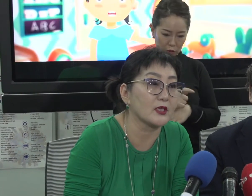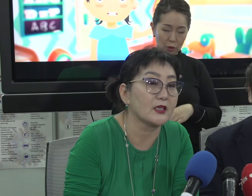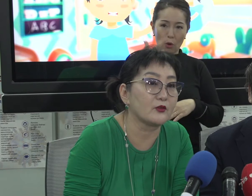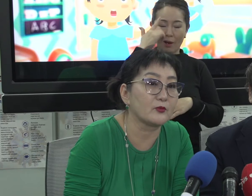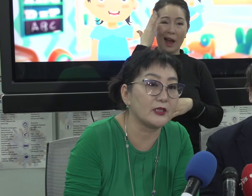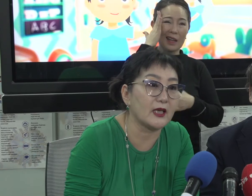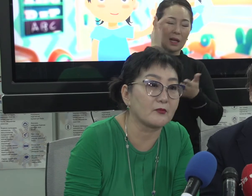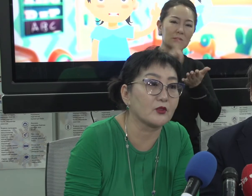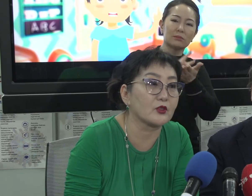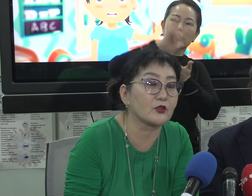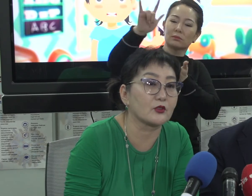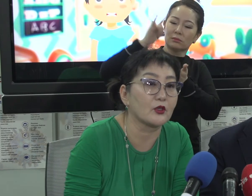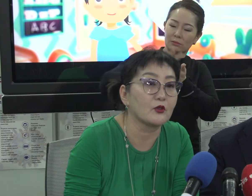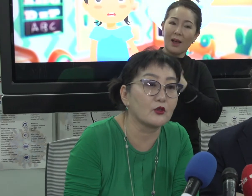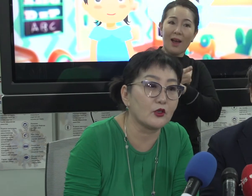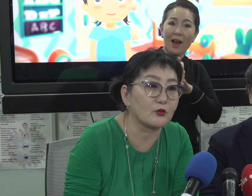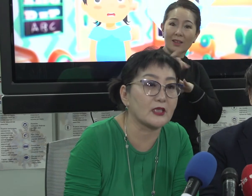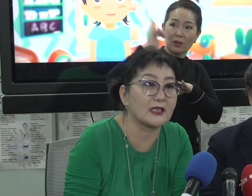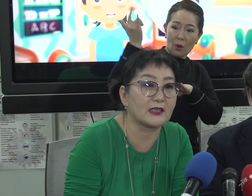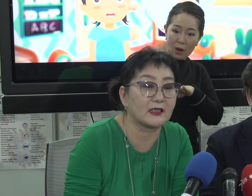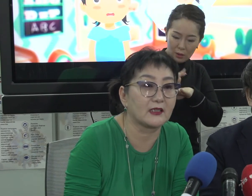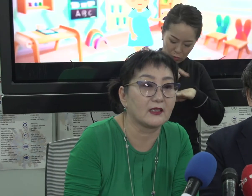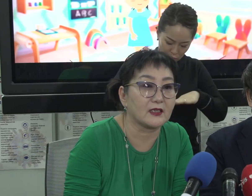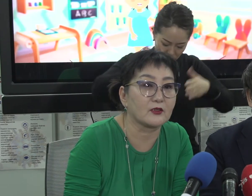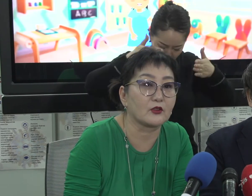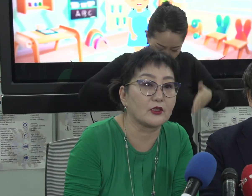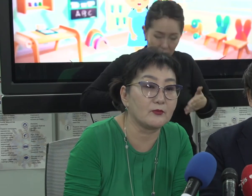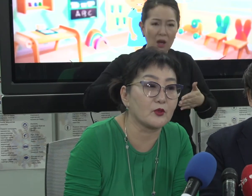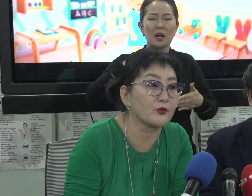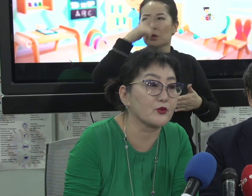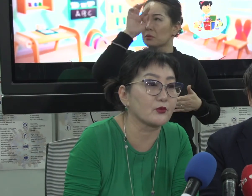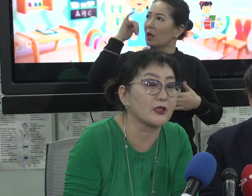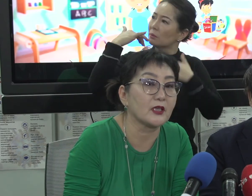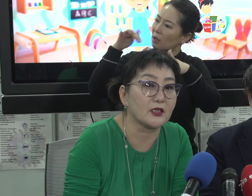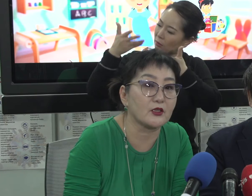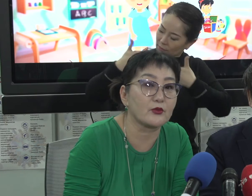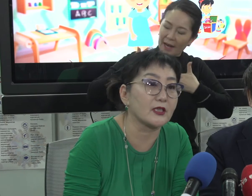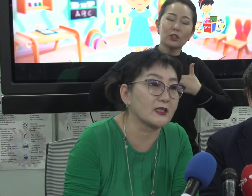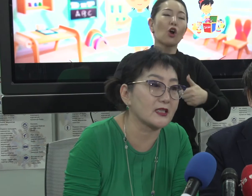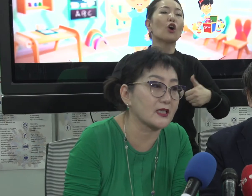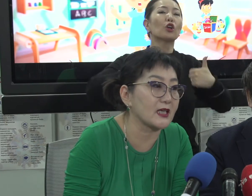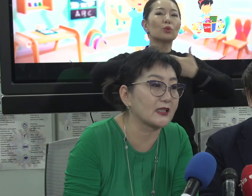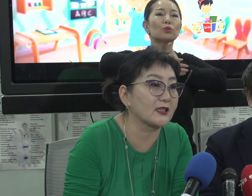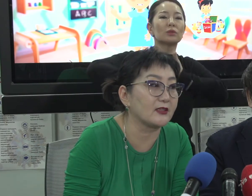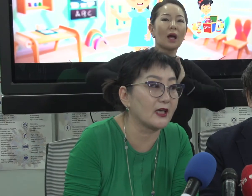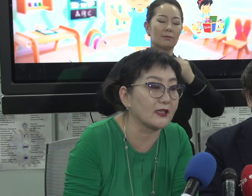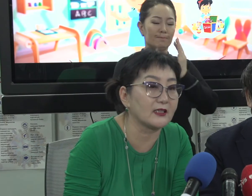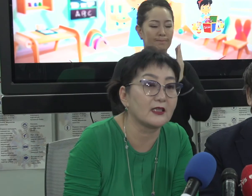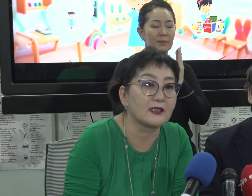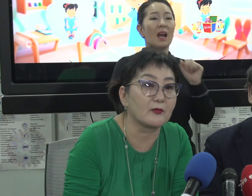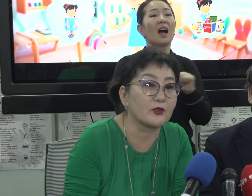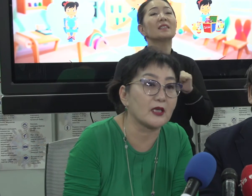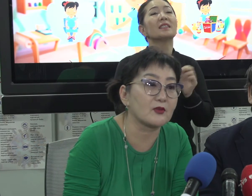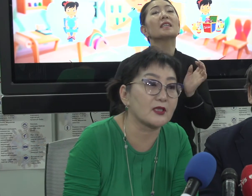байгаа хүмүүс эрүүл мэндийн яамны өгсөн одоо өөрийгөө тусгаарлах гэсэн одоо ийм зөвлөмжүүдийг хэрэгжүүлж ингээд ажиллах шаардлагатай байна.